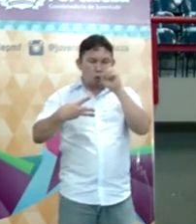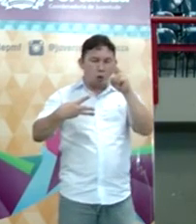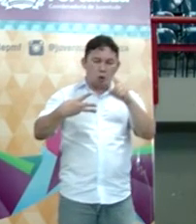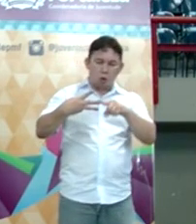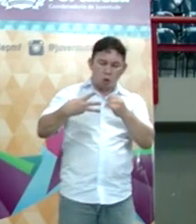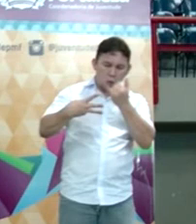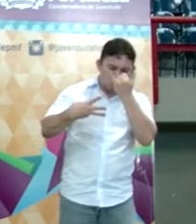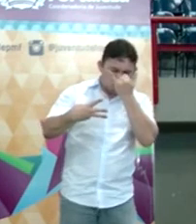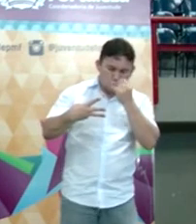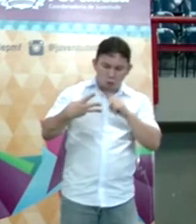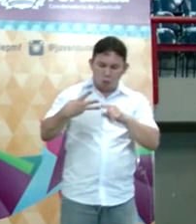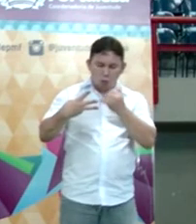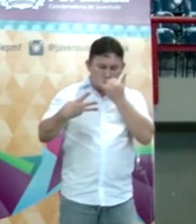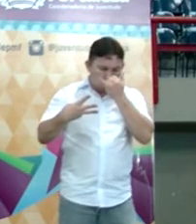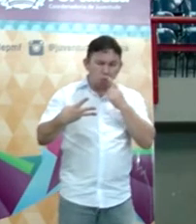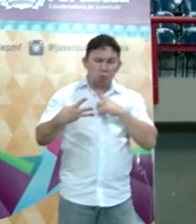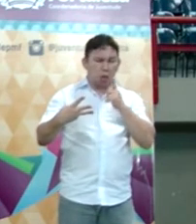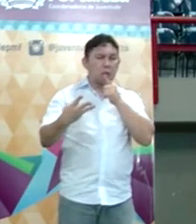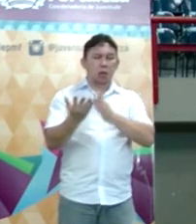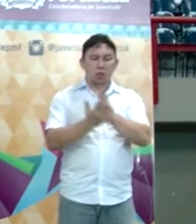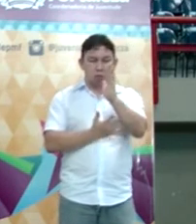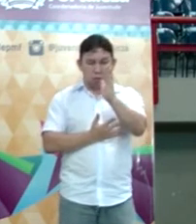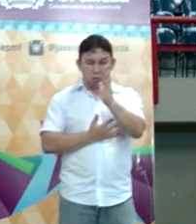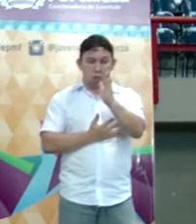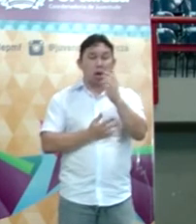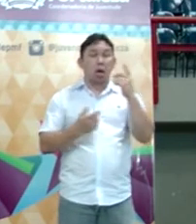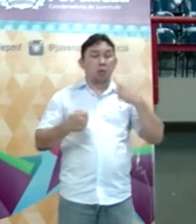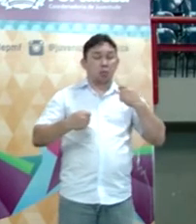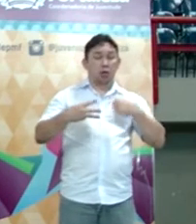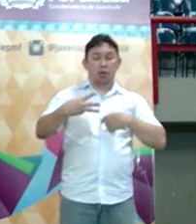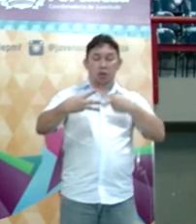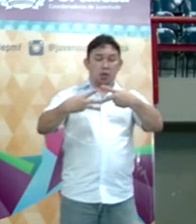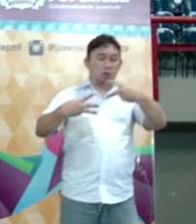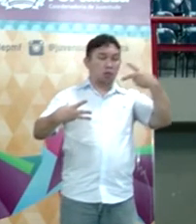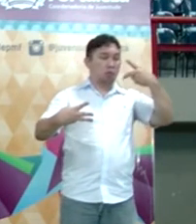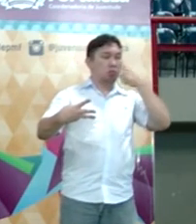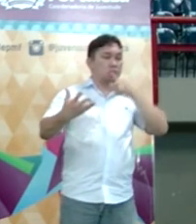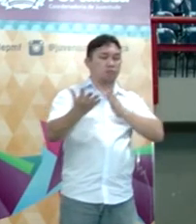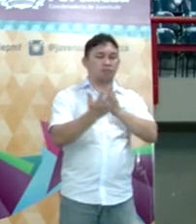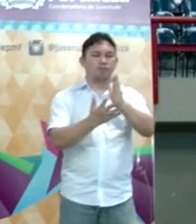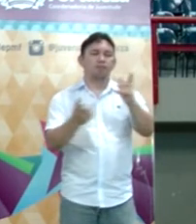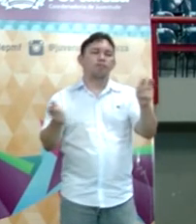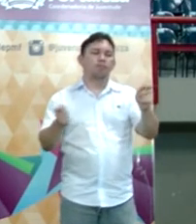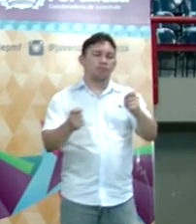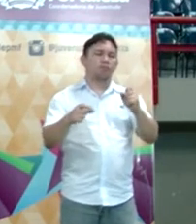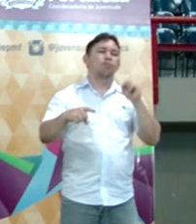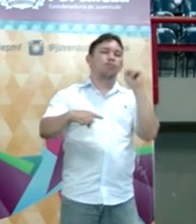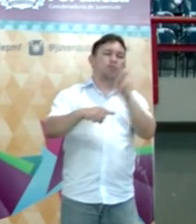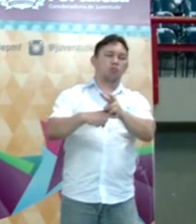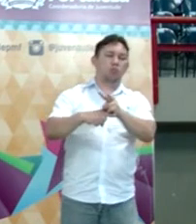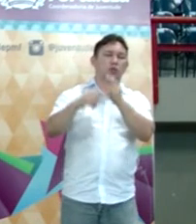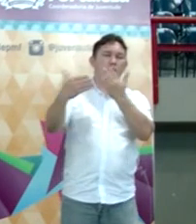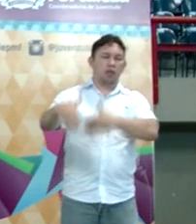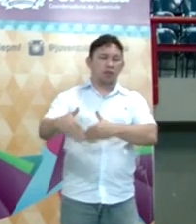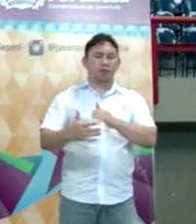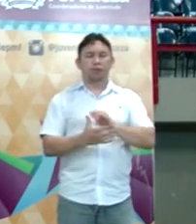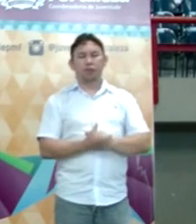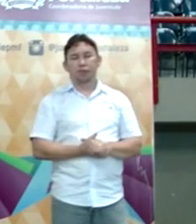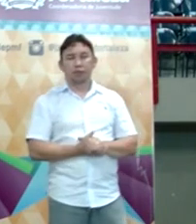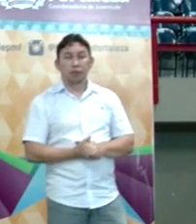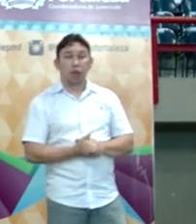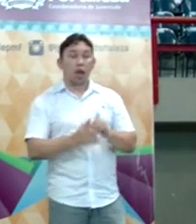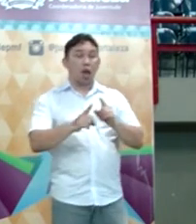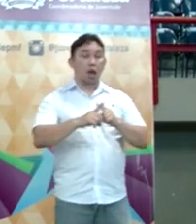está dizendo que ele também vai ser aprovado. Ele tem que se dar bem em pelo menos 2 desses instrumentos para ser aprovado no concurso, tá